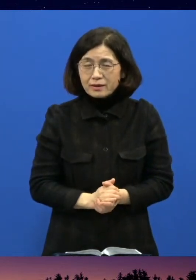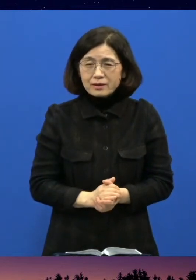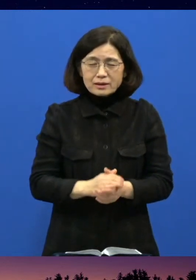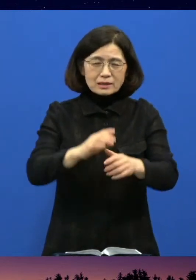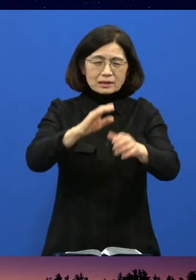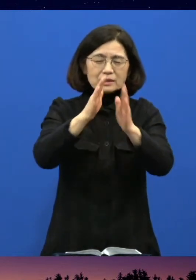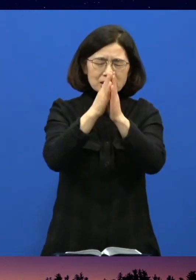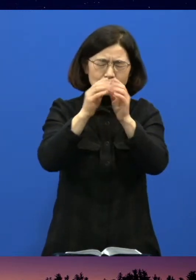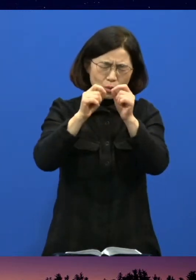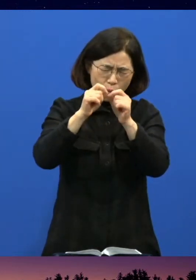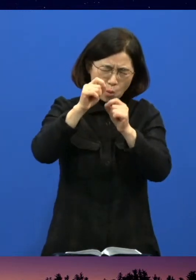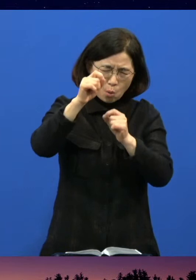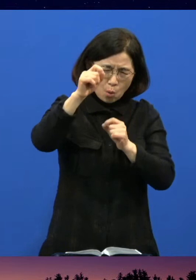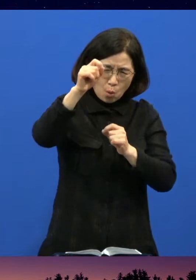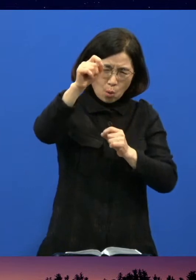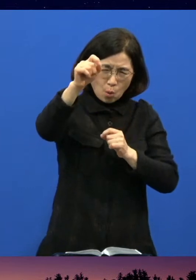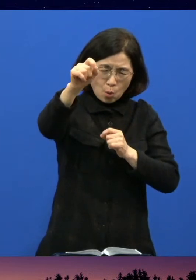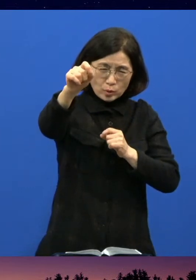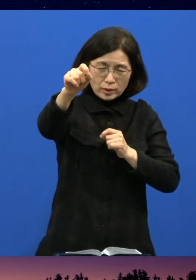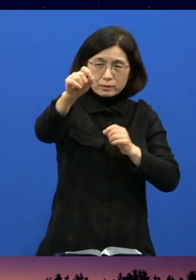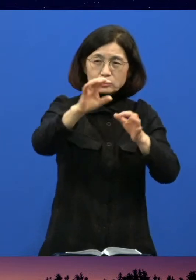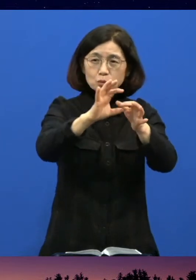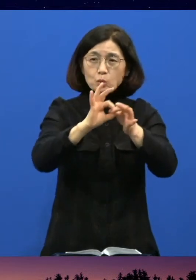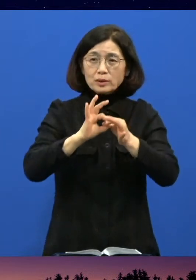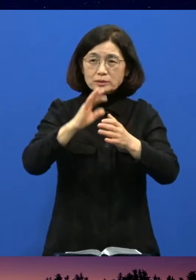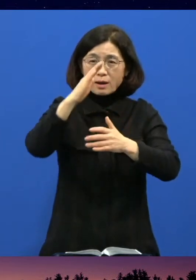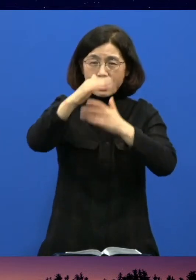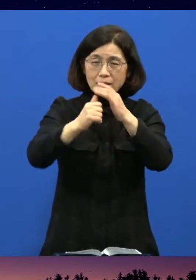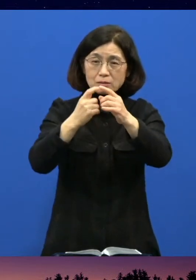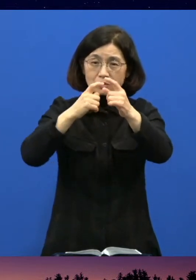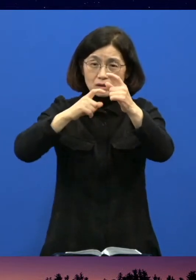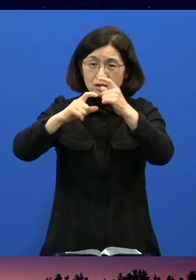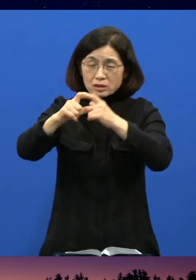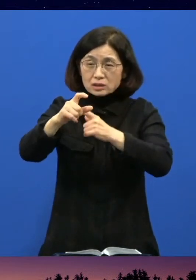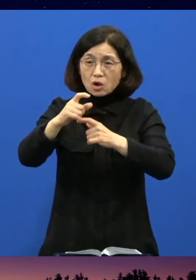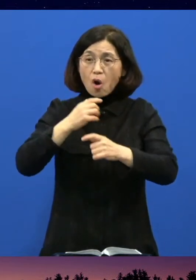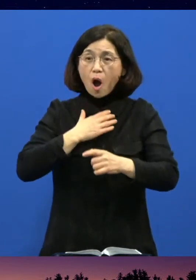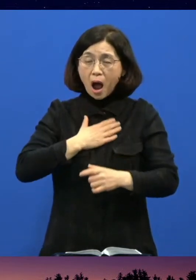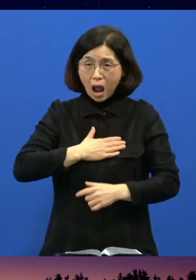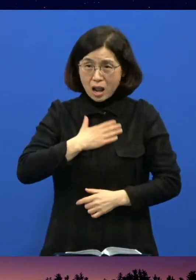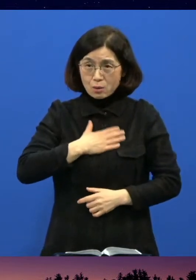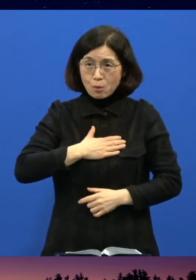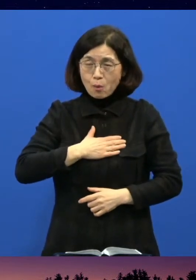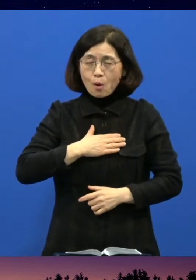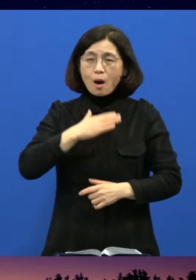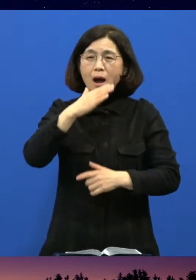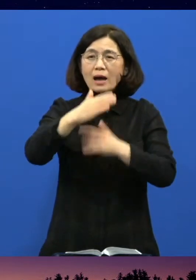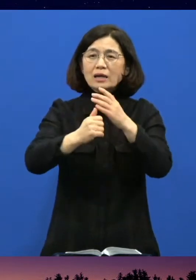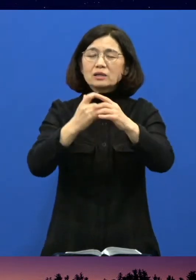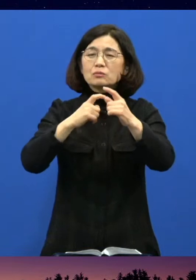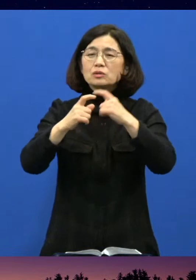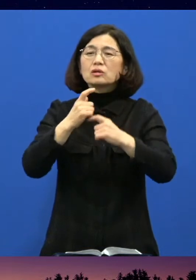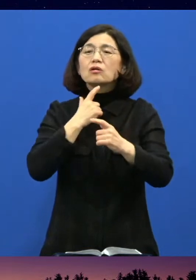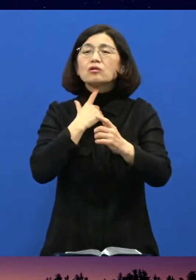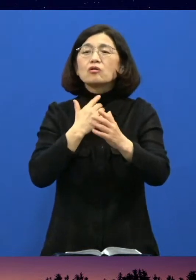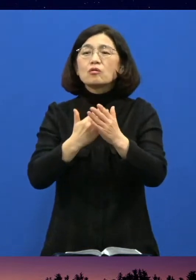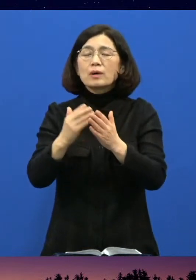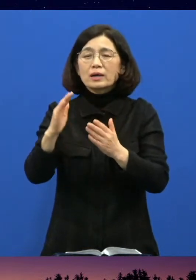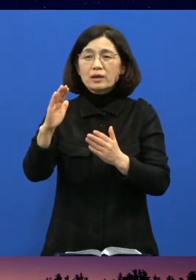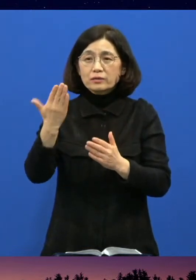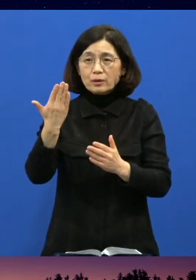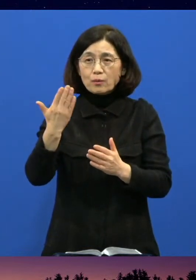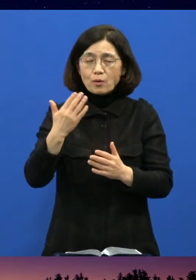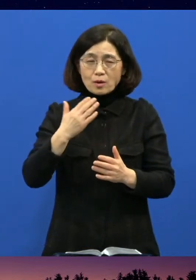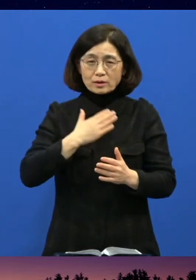내가 하나님을 더 많이 알아가고 하나님과 더 많은 시간을 가지게 되고, 그리고 나를